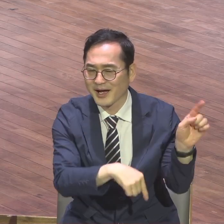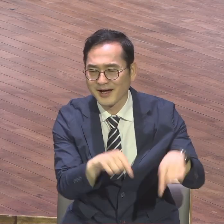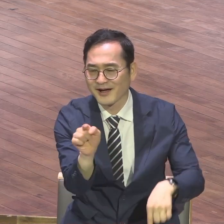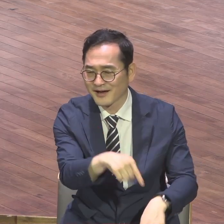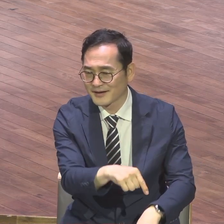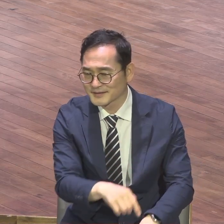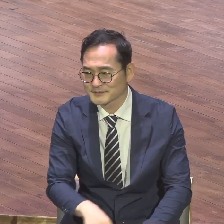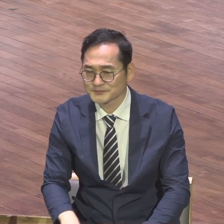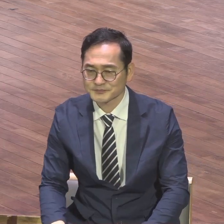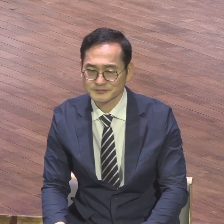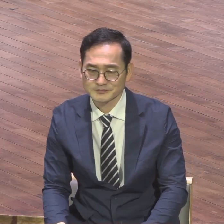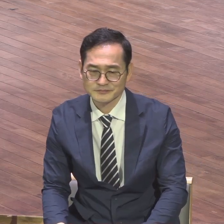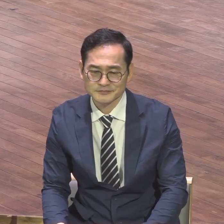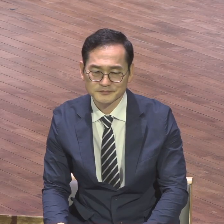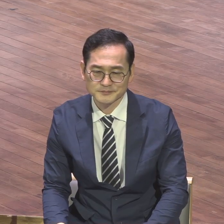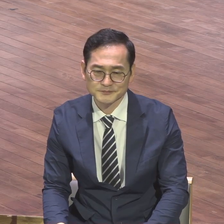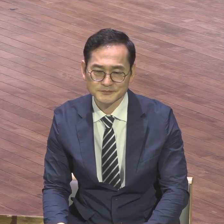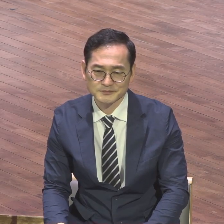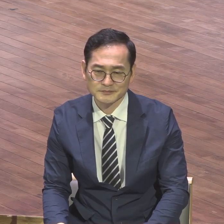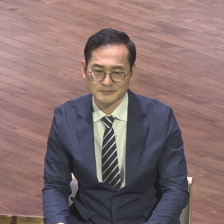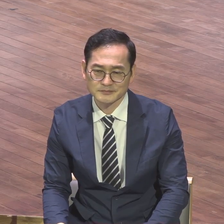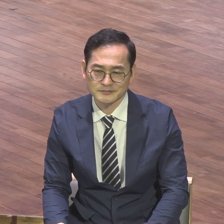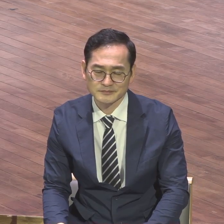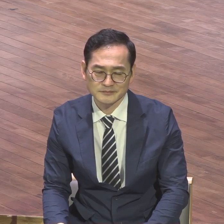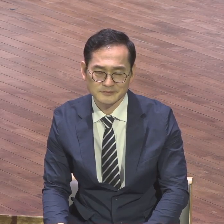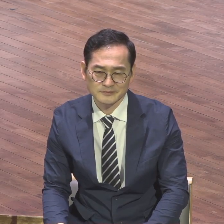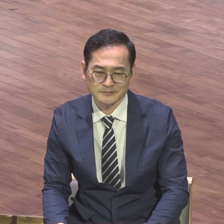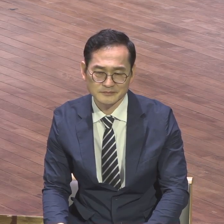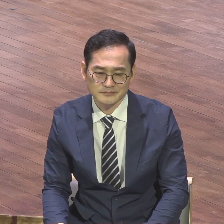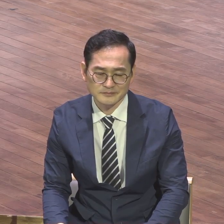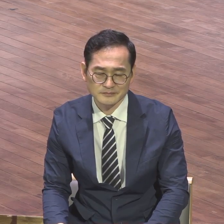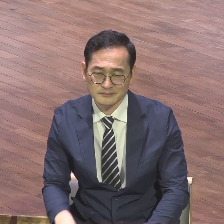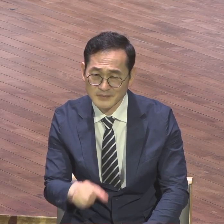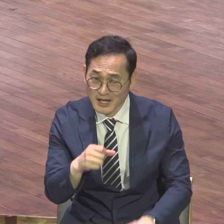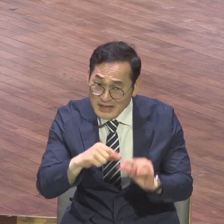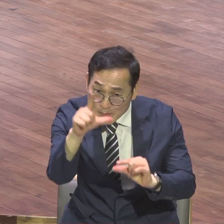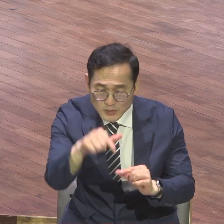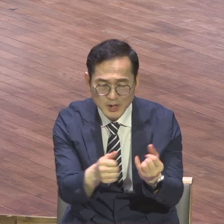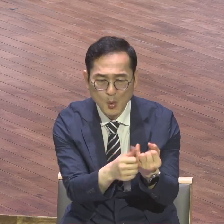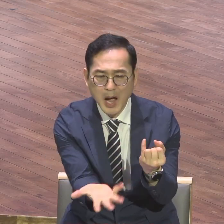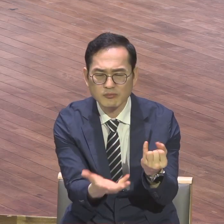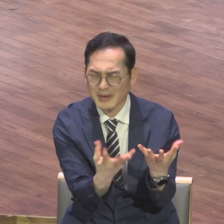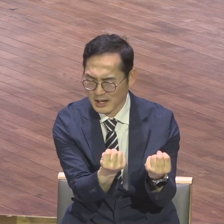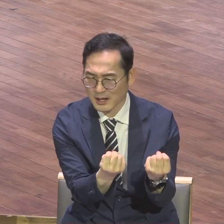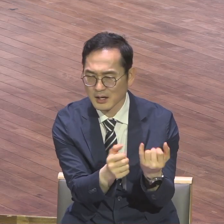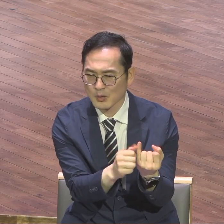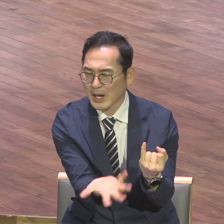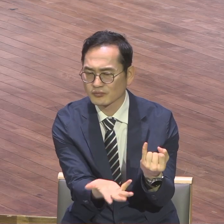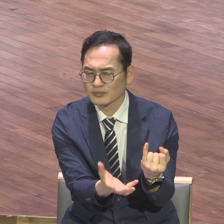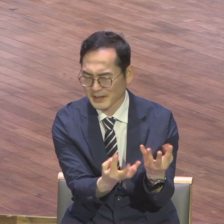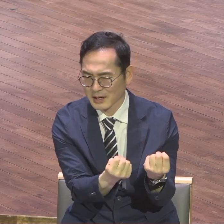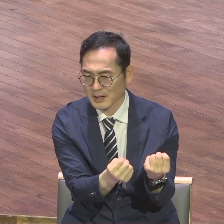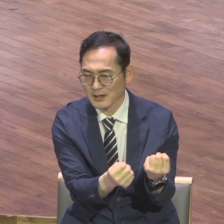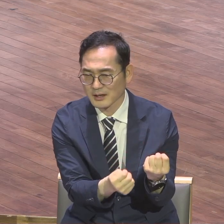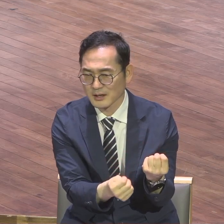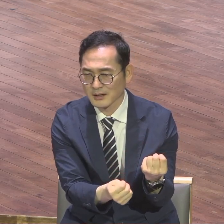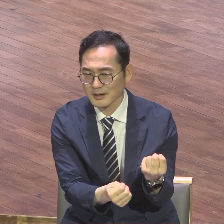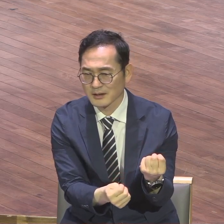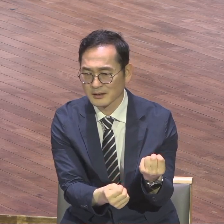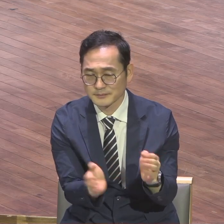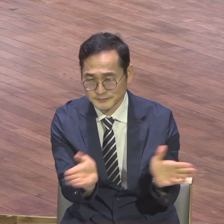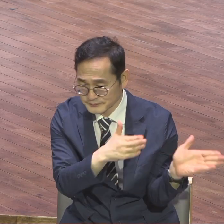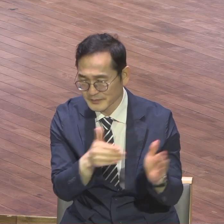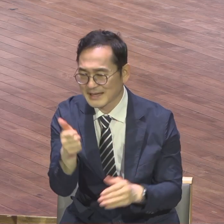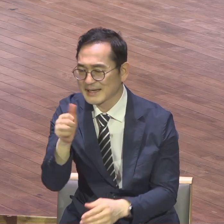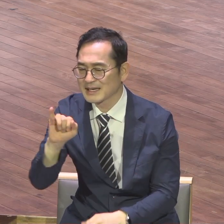유대인들이. 근데 이 내용을 보면 주로도 가부들이 많았어요. 가부들이 많았어요. 자, 히브리파